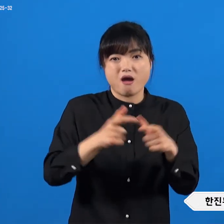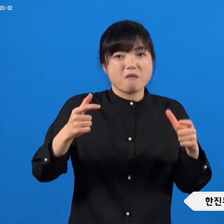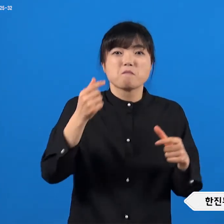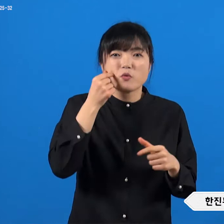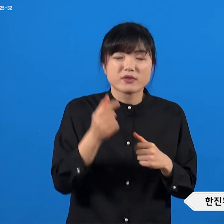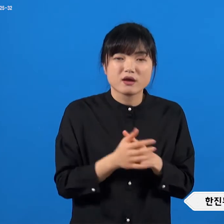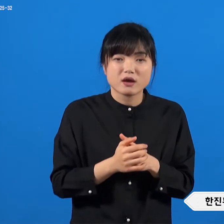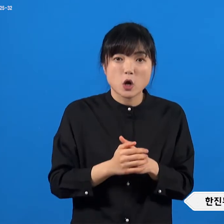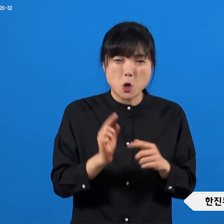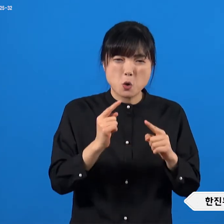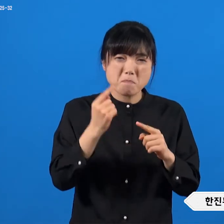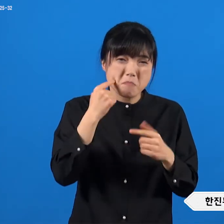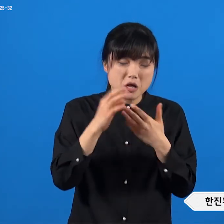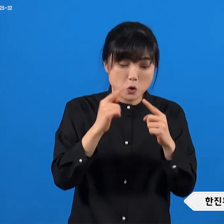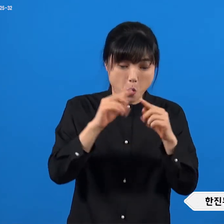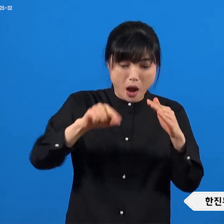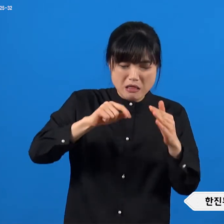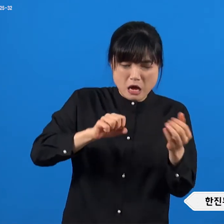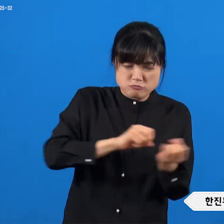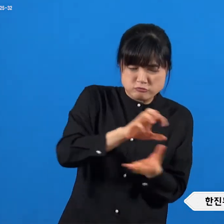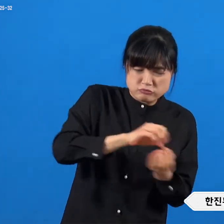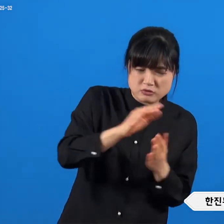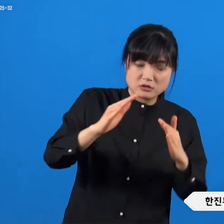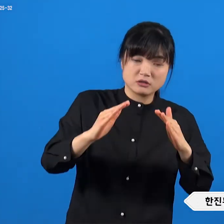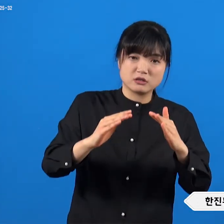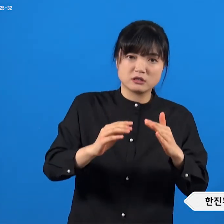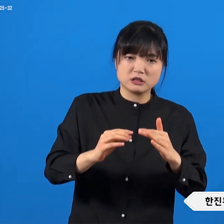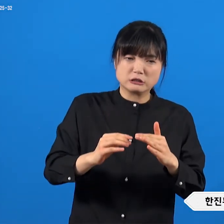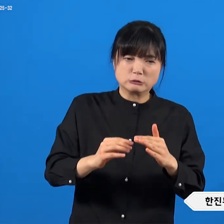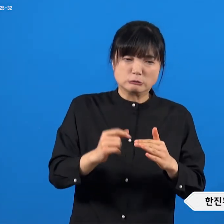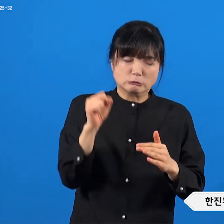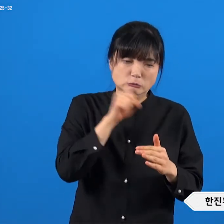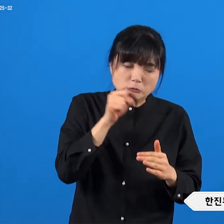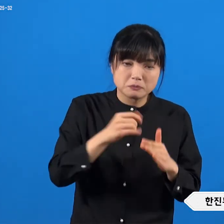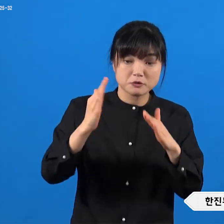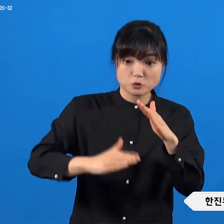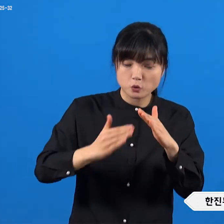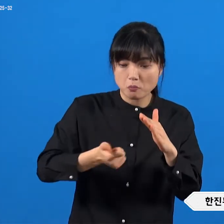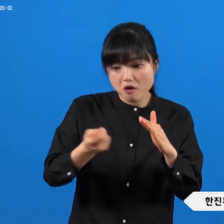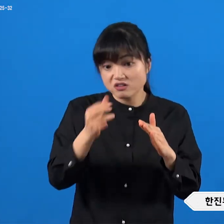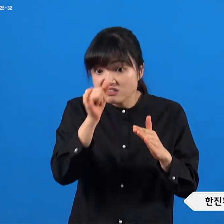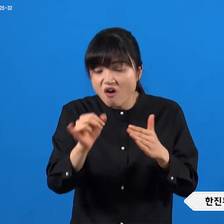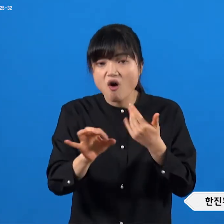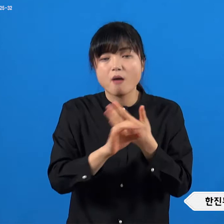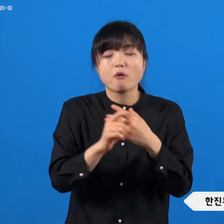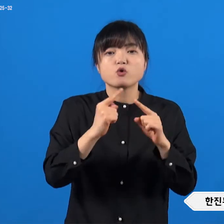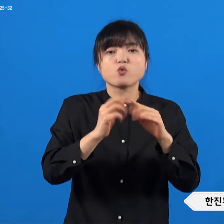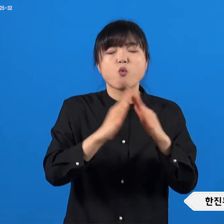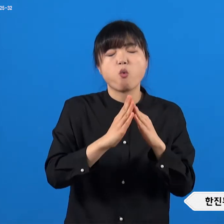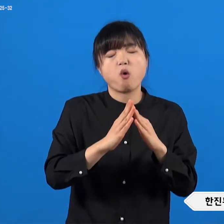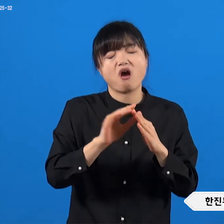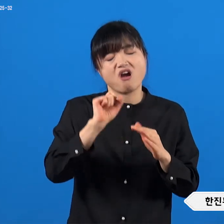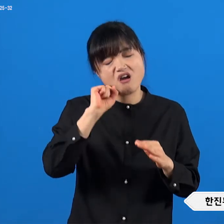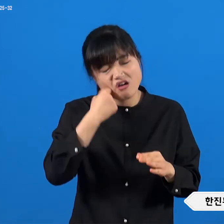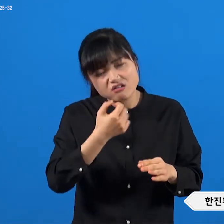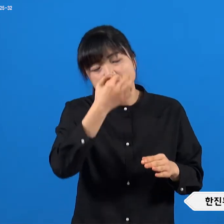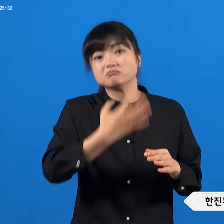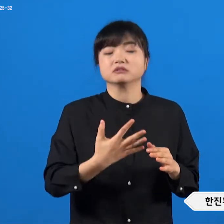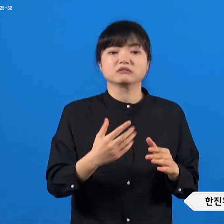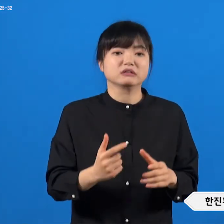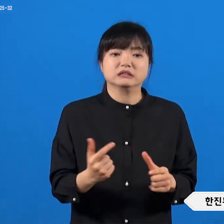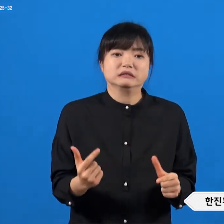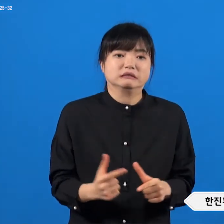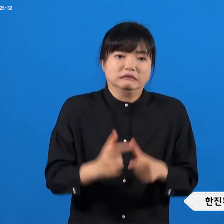교인들 중에 좀 분란을 일으키는 사람 몇 사람만 생겨도 교회는 시끄러워지고 힘들어집니다.